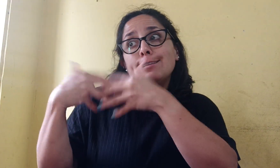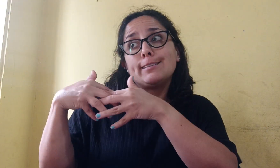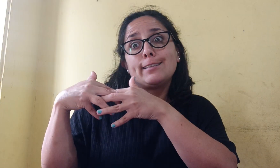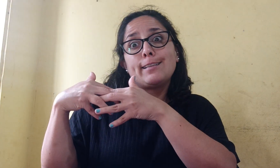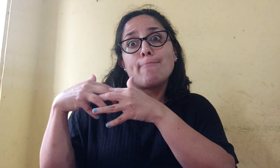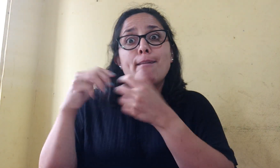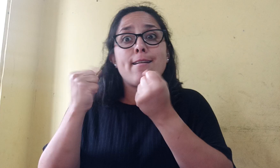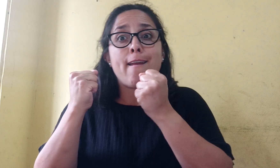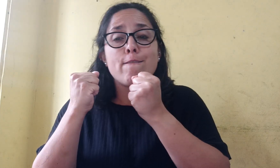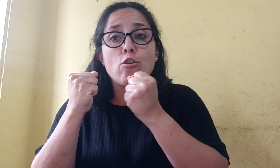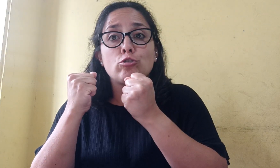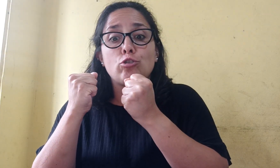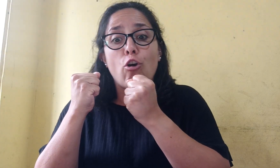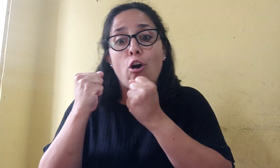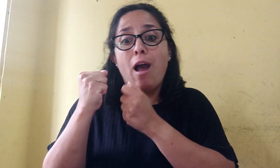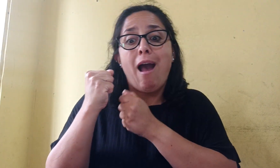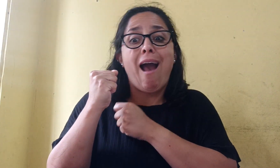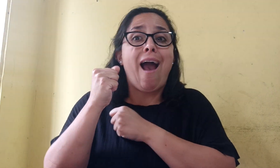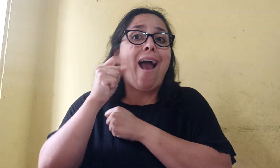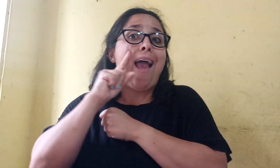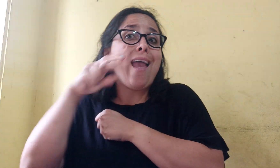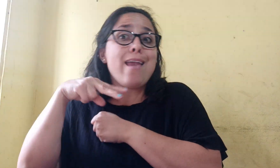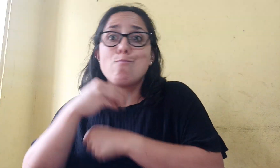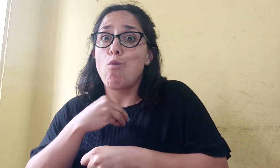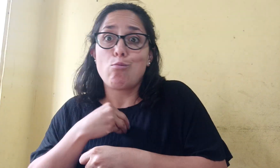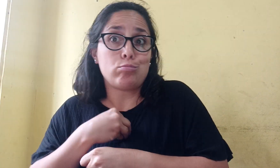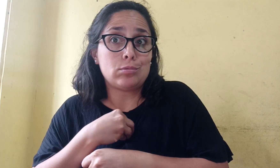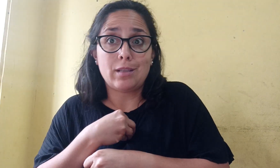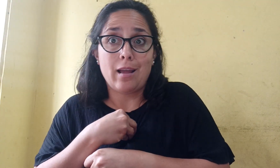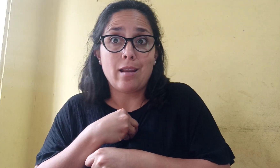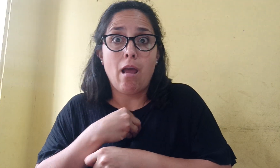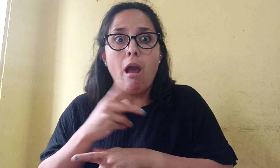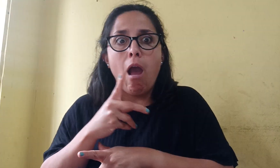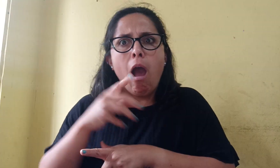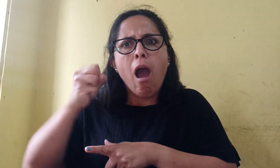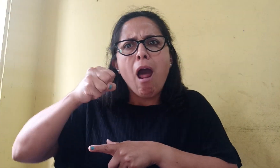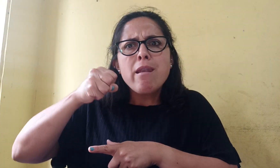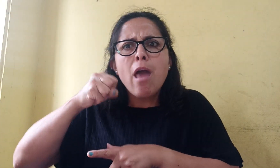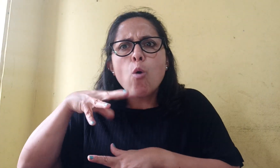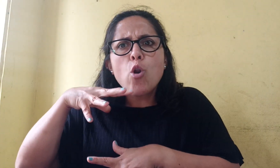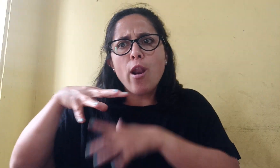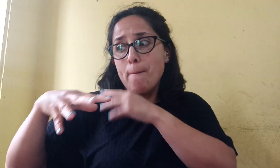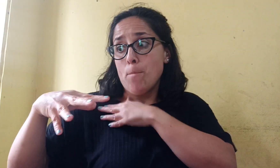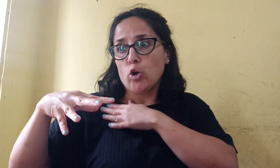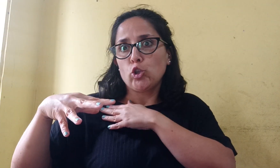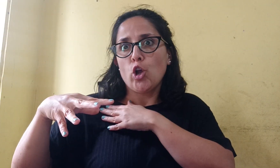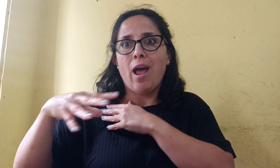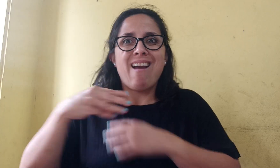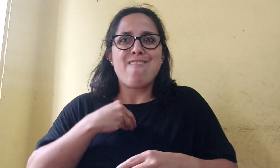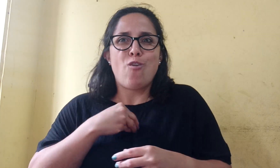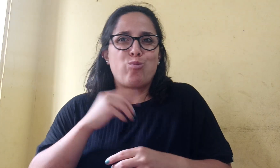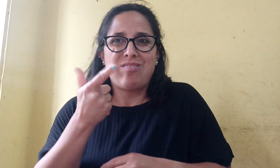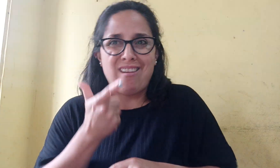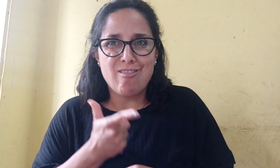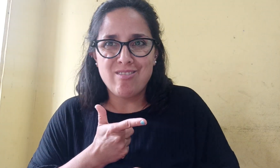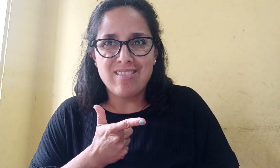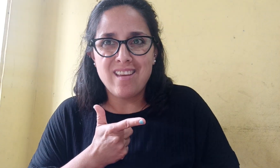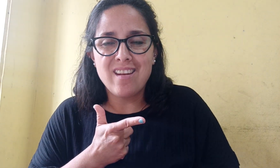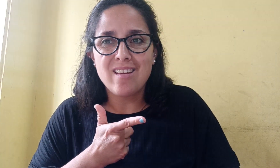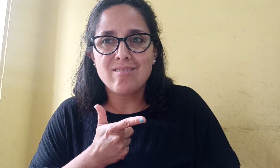entonces la respuesta va a ir por una neurona motora autónoma, o sea, involuntaria, que a su